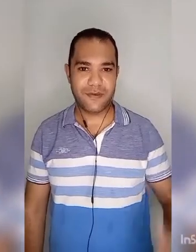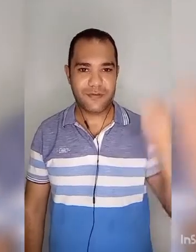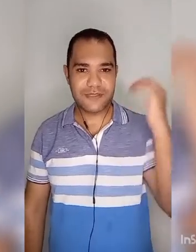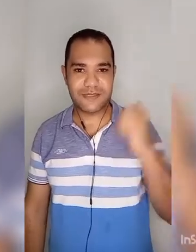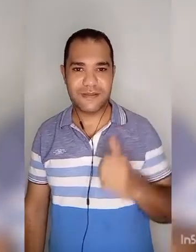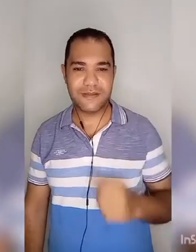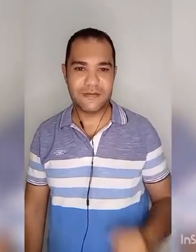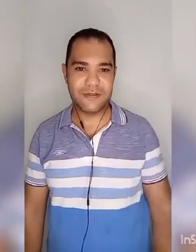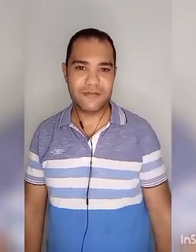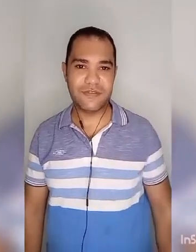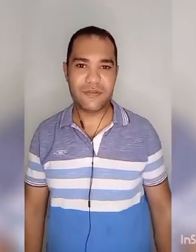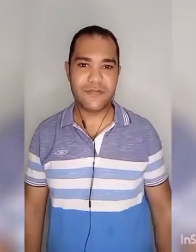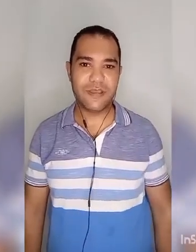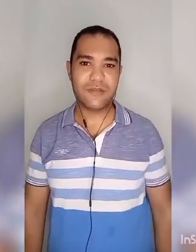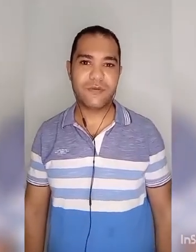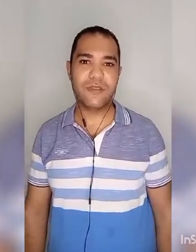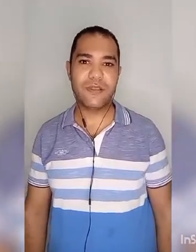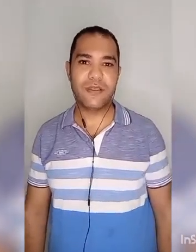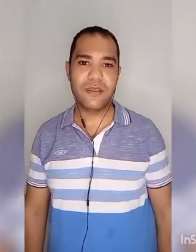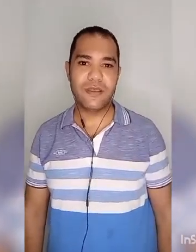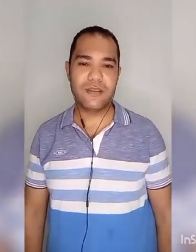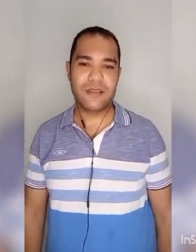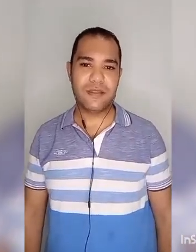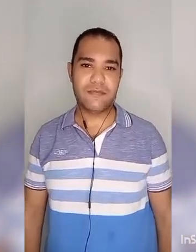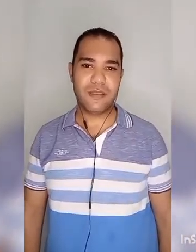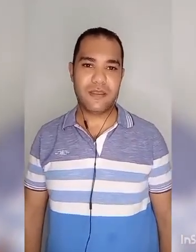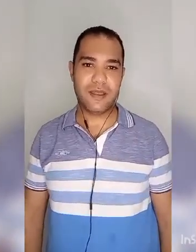بس الفيديو اللي فات كنا اتكلمنا عن